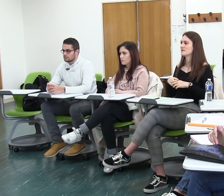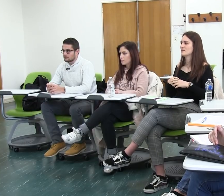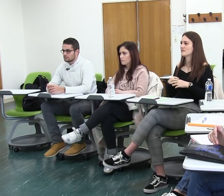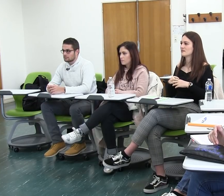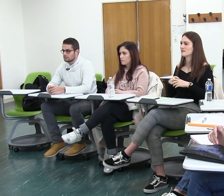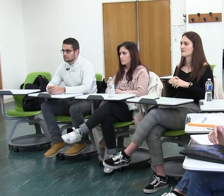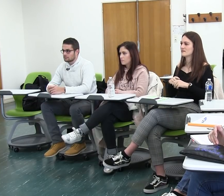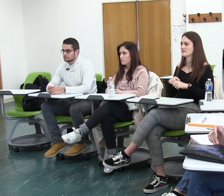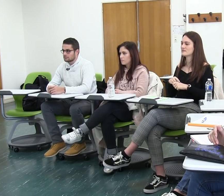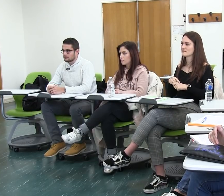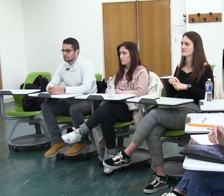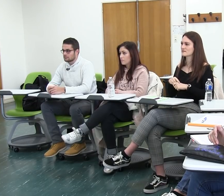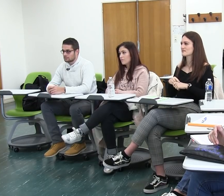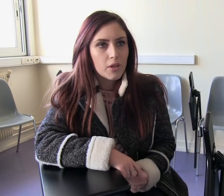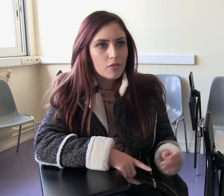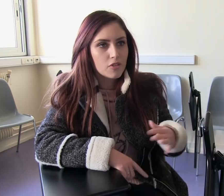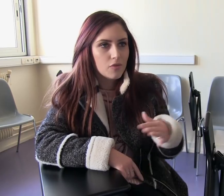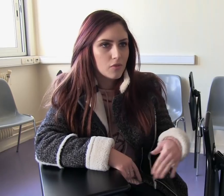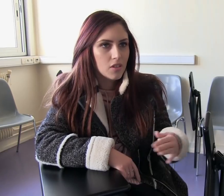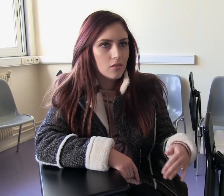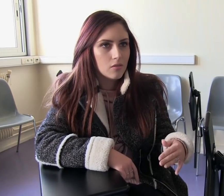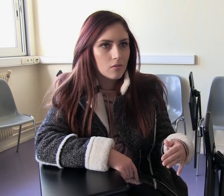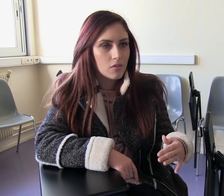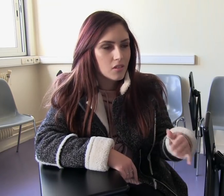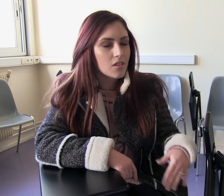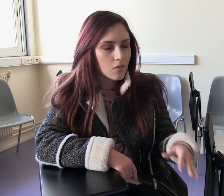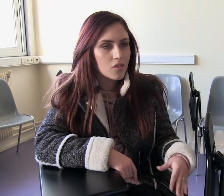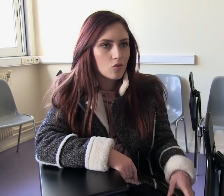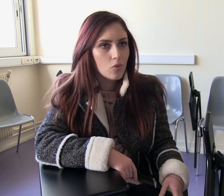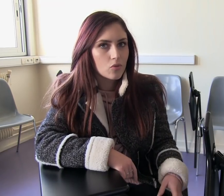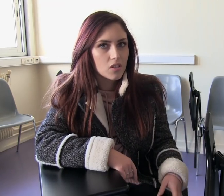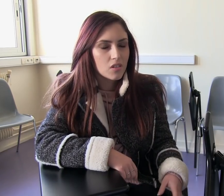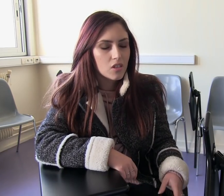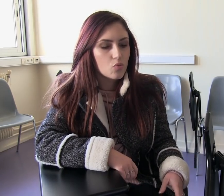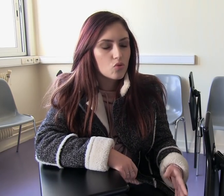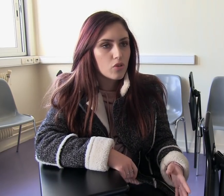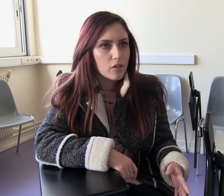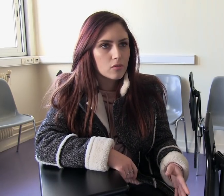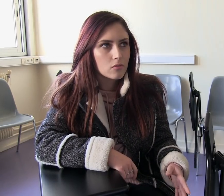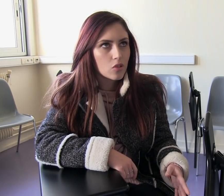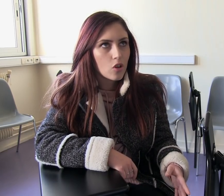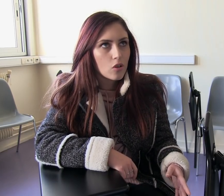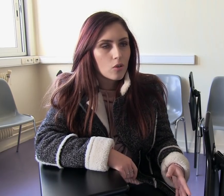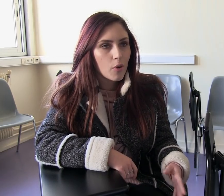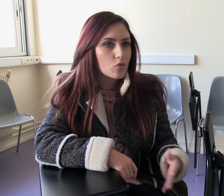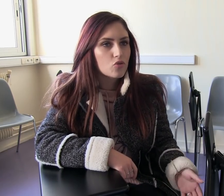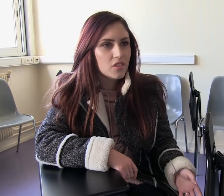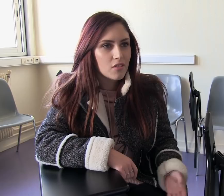ans. J'avais déjà entendu parler qu'ils faisaient ici l'enseignement en langue des signes, et puis par curiosité